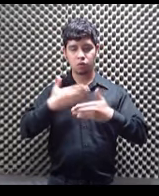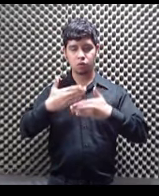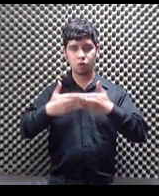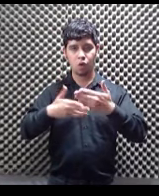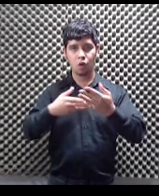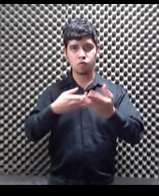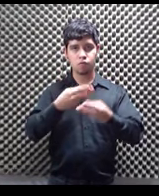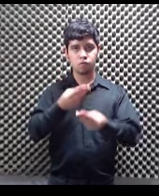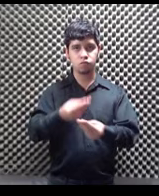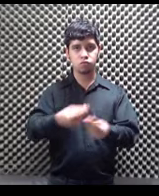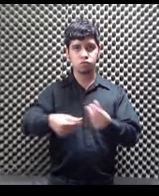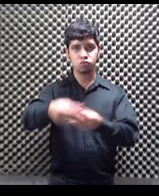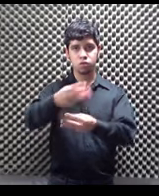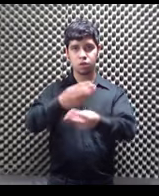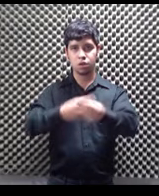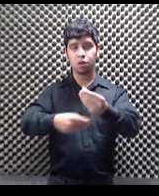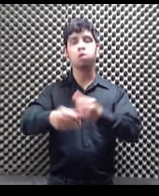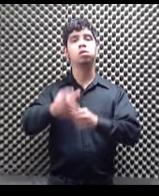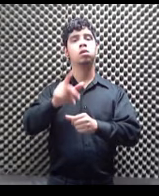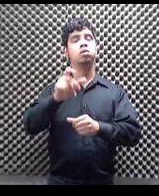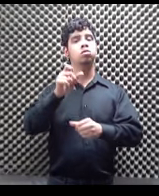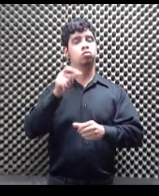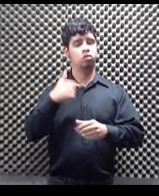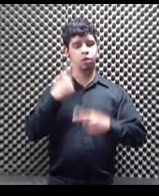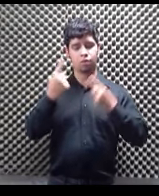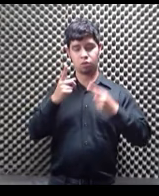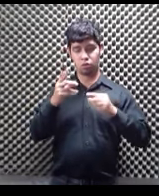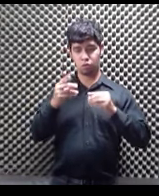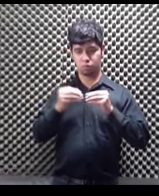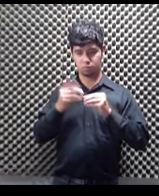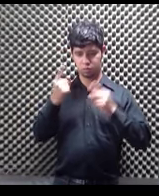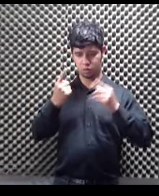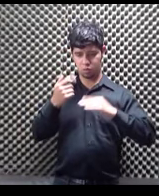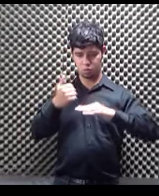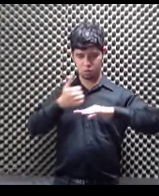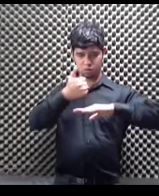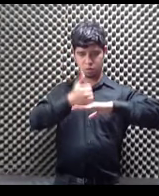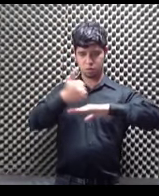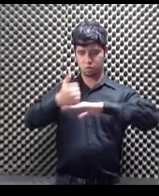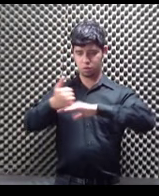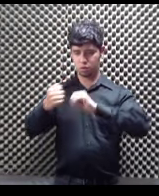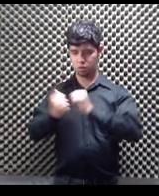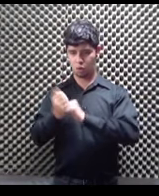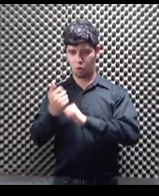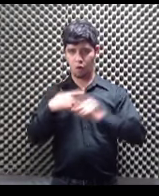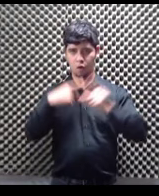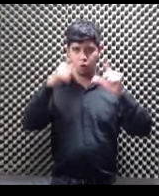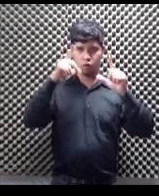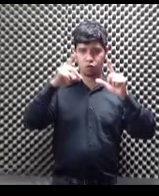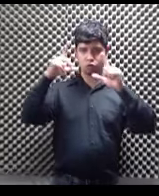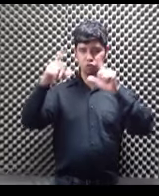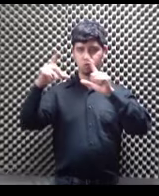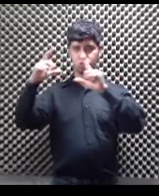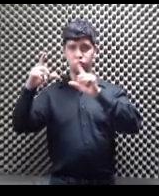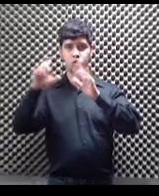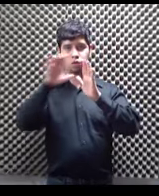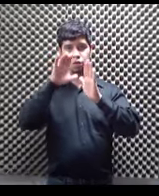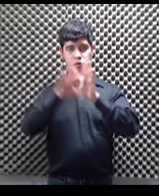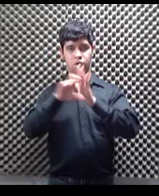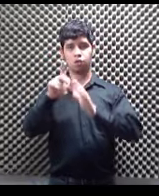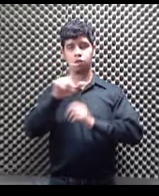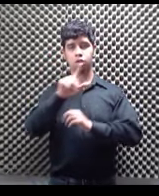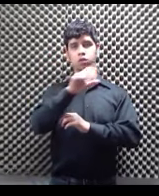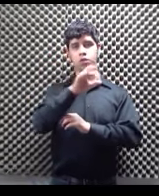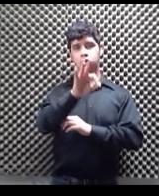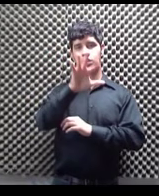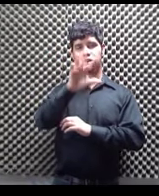hacia un montaje un poco estático con la fotografía de los 50, que son muchas poses, si